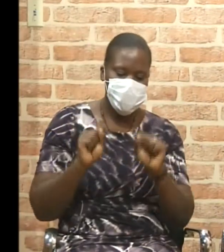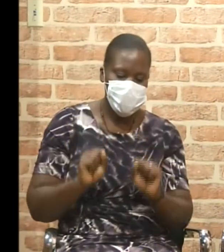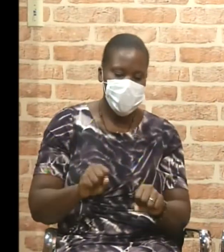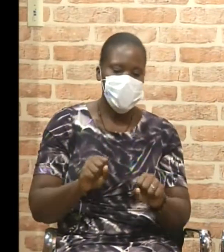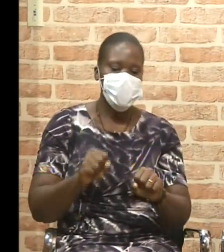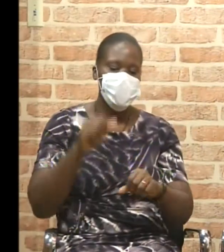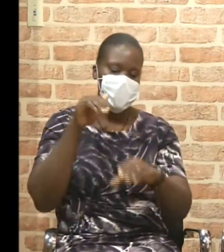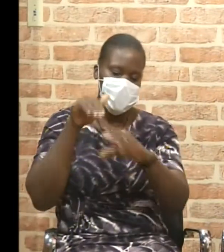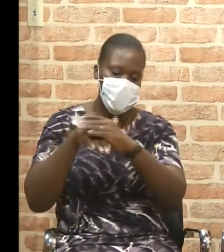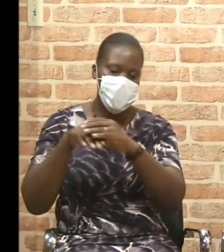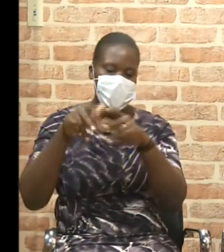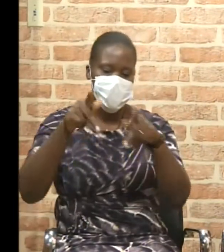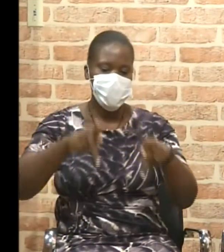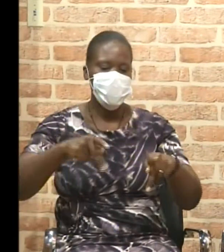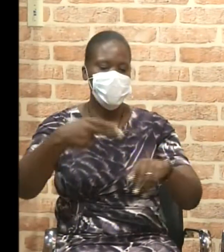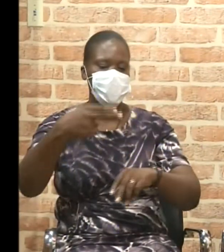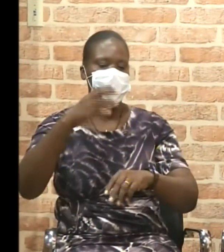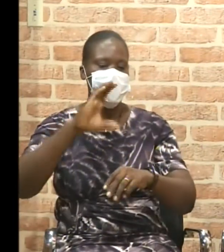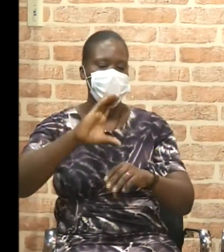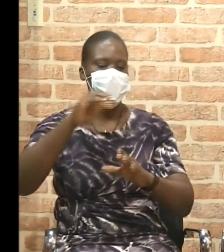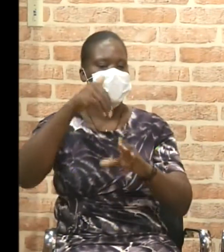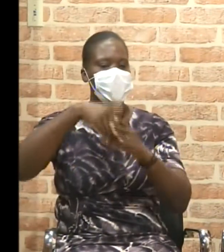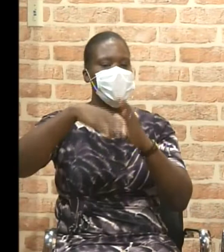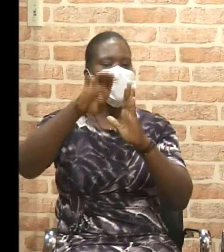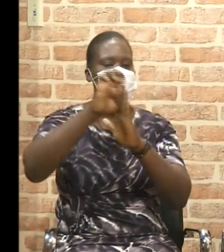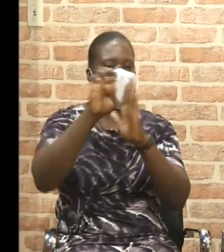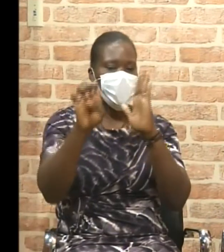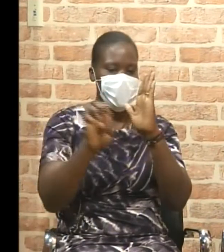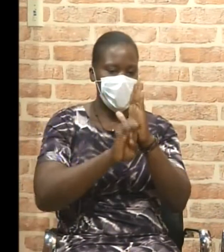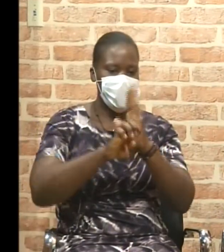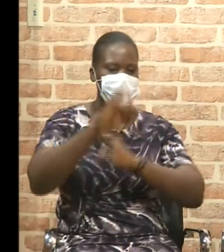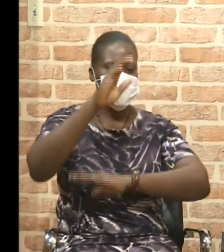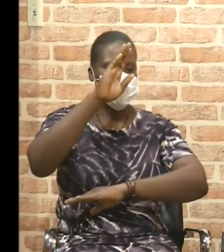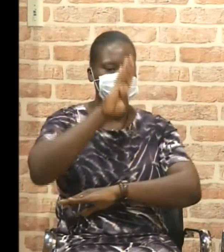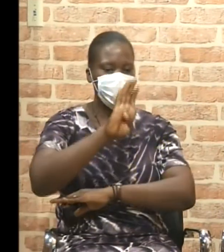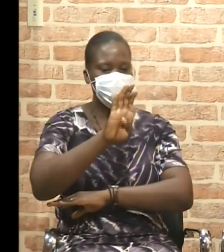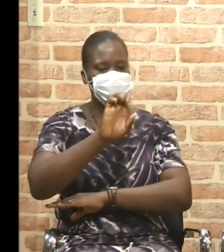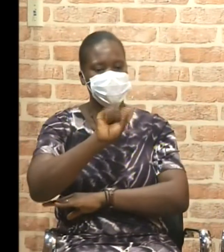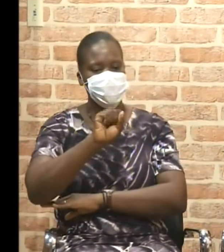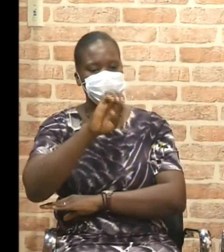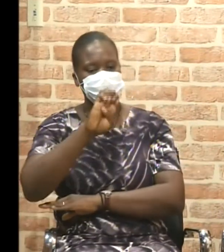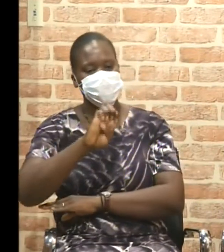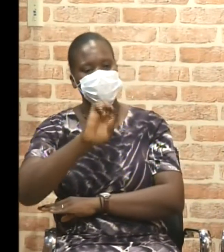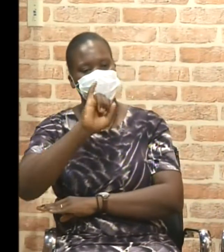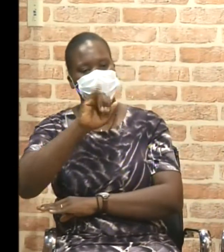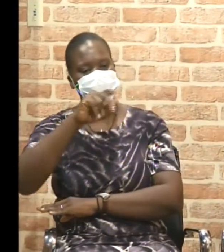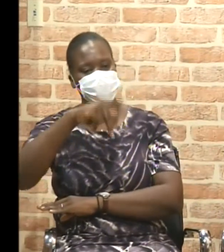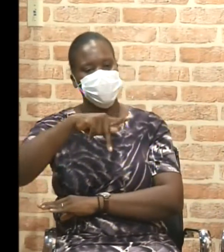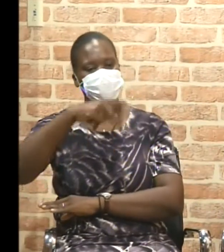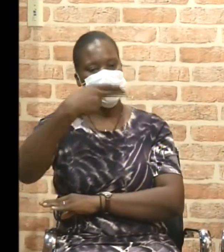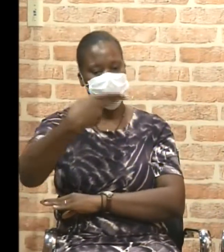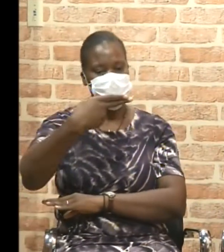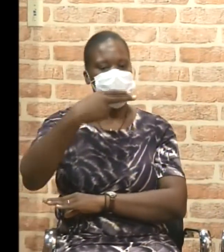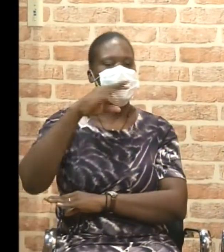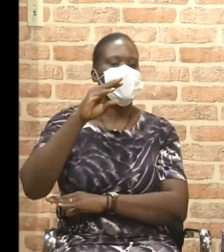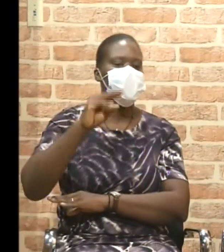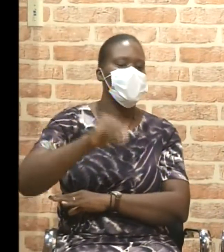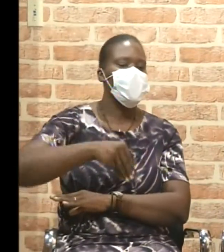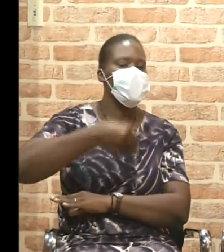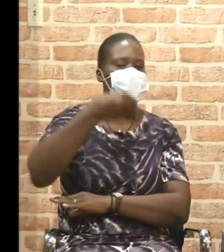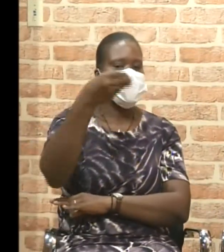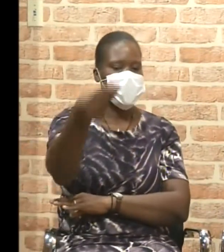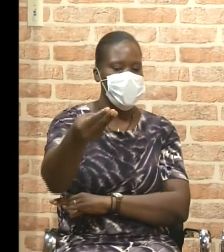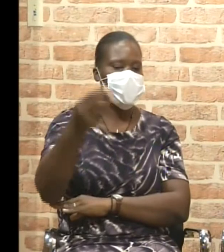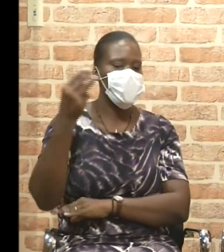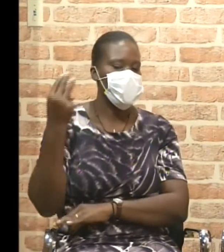vraiment intégrer moun yo dans la fonction publique. Par contre, BSF te gagne pour te doter de matériel. Là, nous disons matériel pour les gens qui